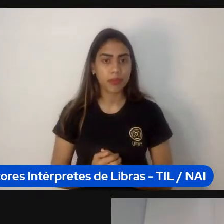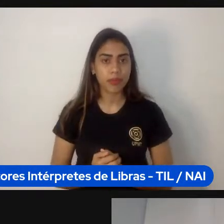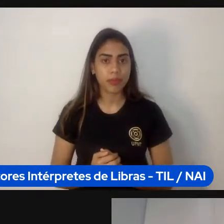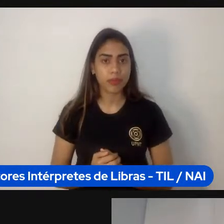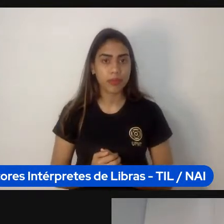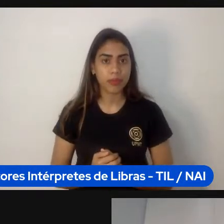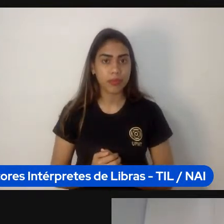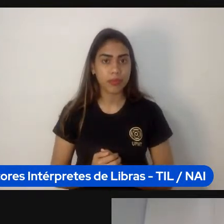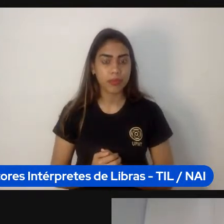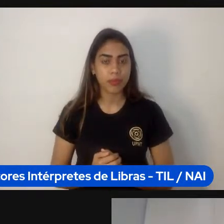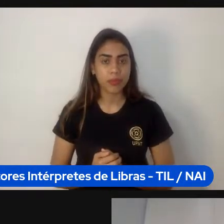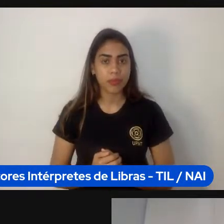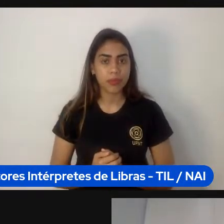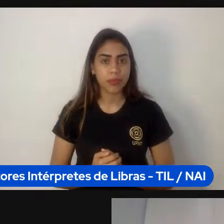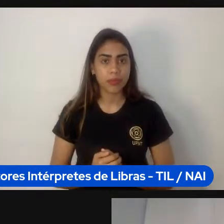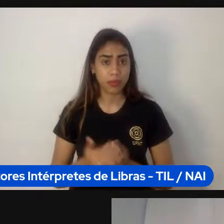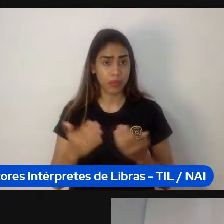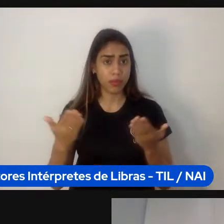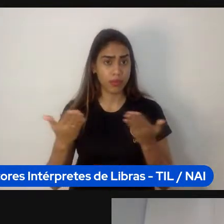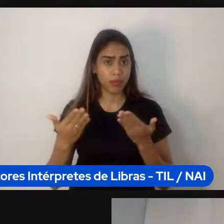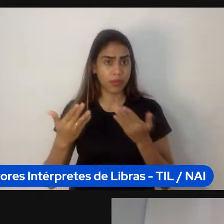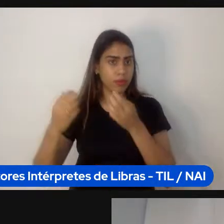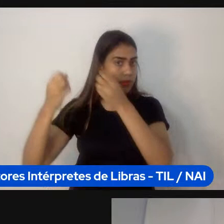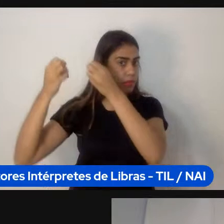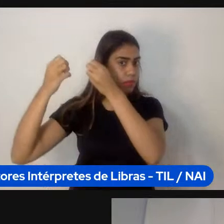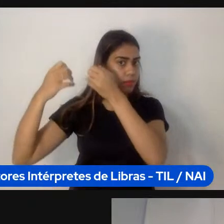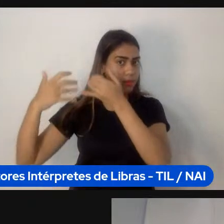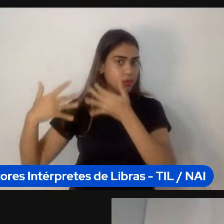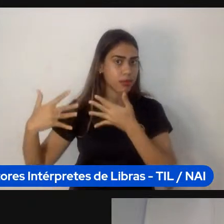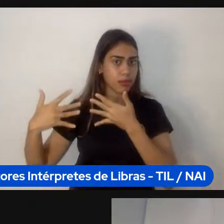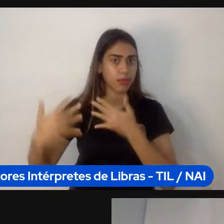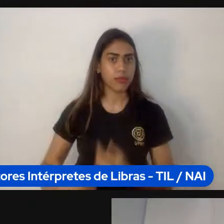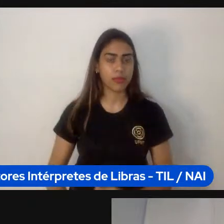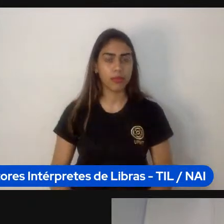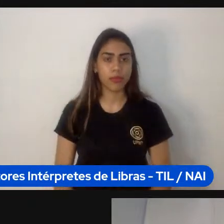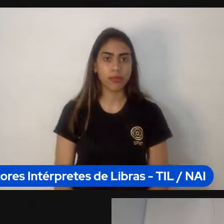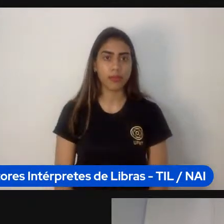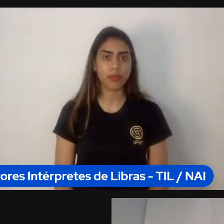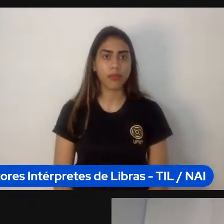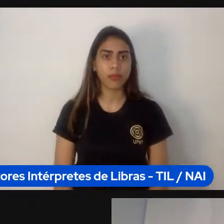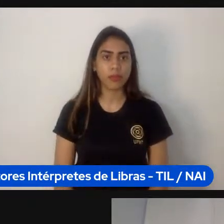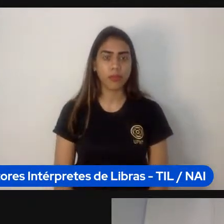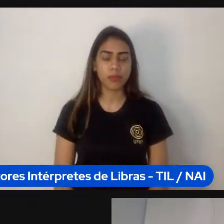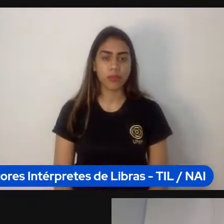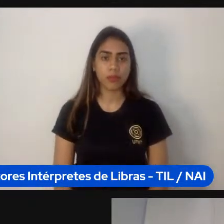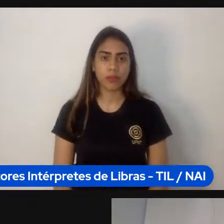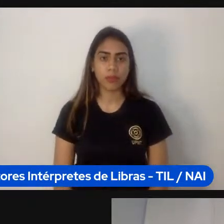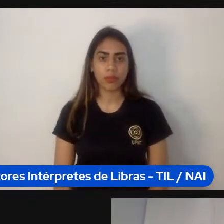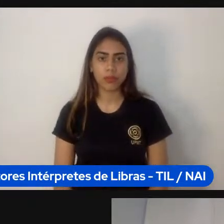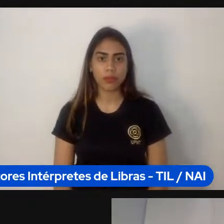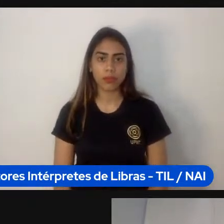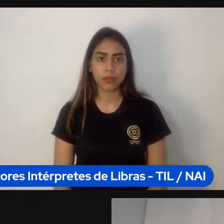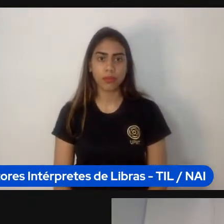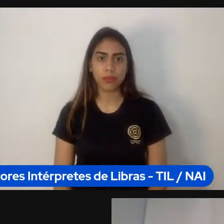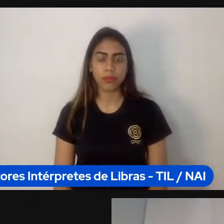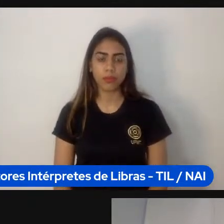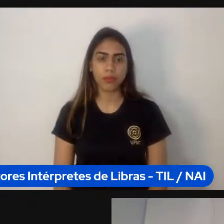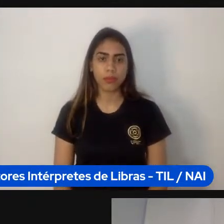uma cadeirante, ao fundo tem uma cortina bege, uma parede branca.